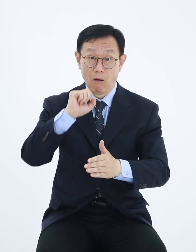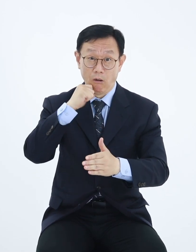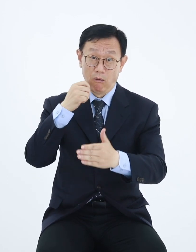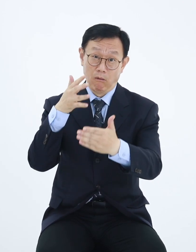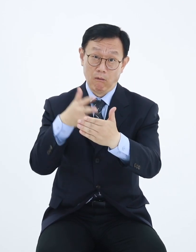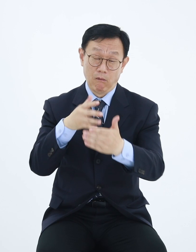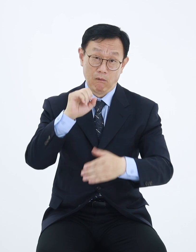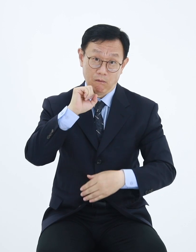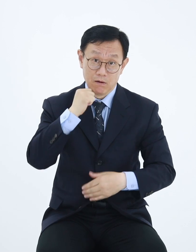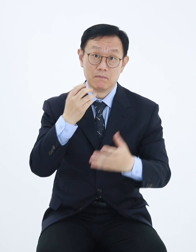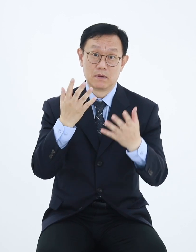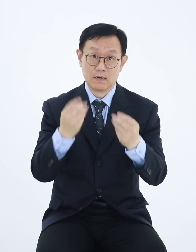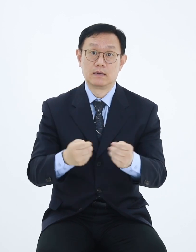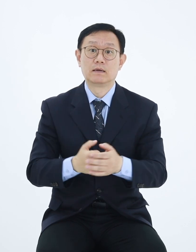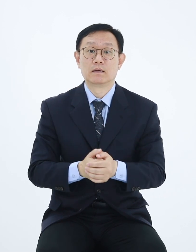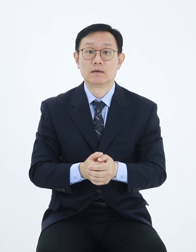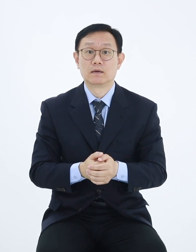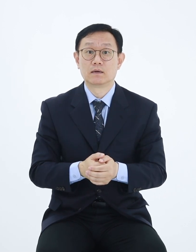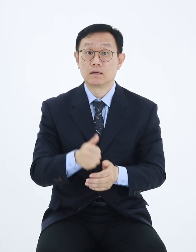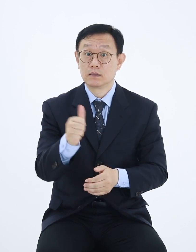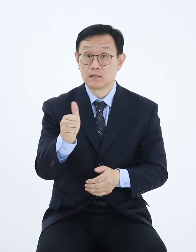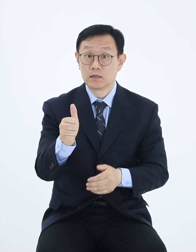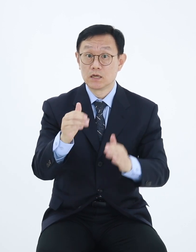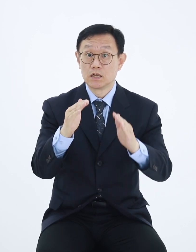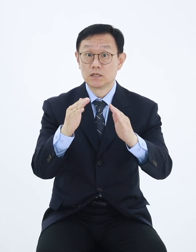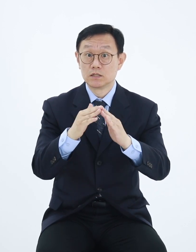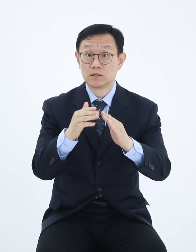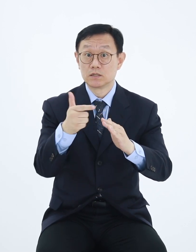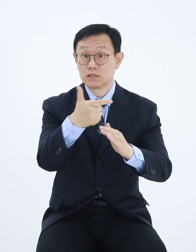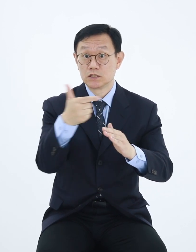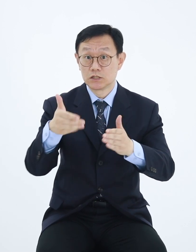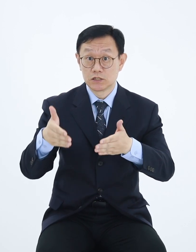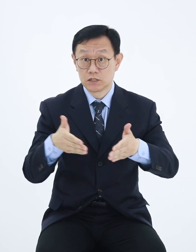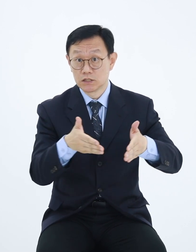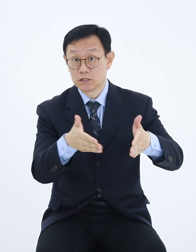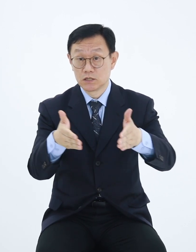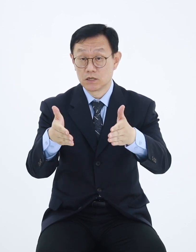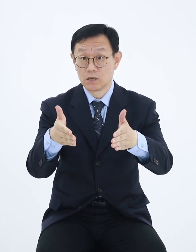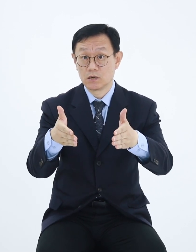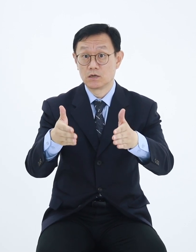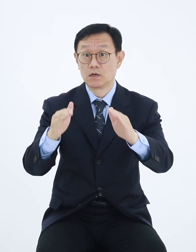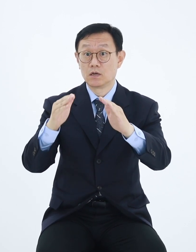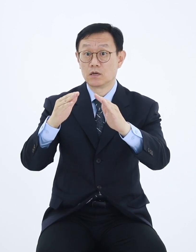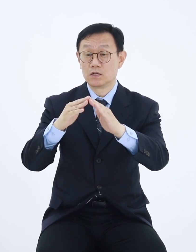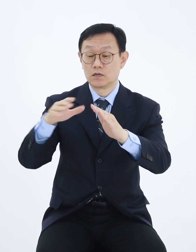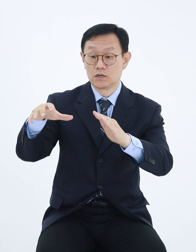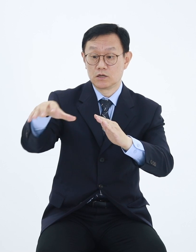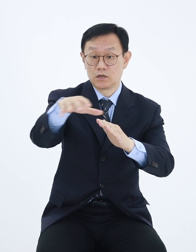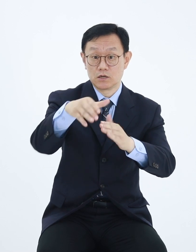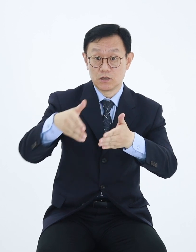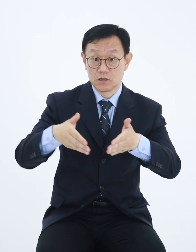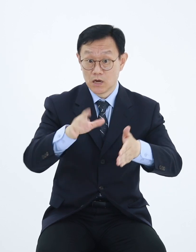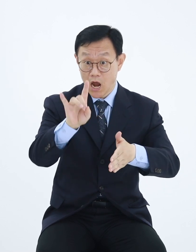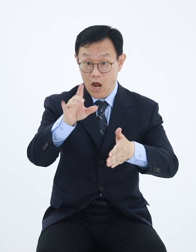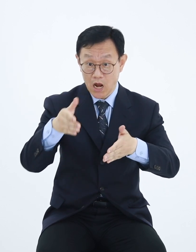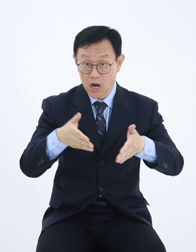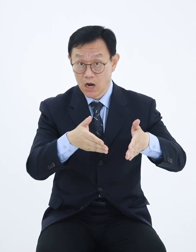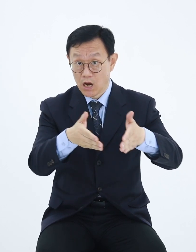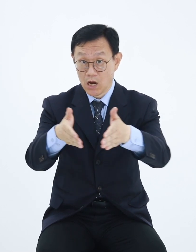겪었습니다 bc의 집에서 큰길로 나가려면 이웃집 사이에 난 하나밖에 없는 길을 지나야 하는데이